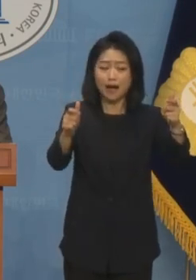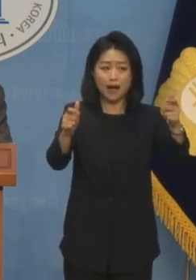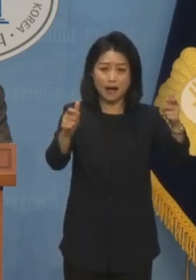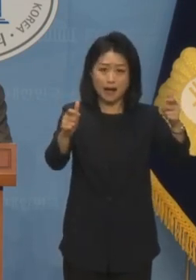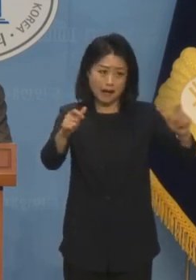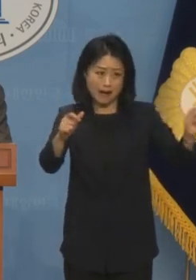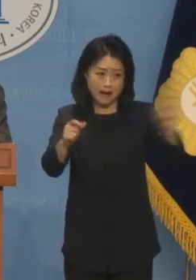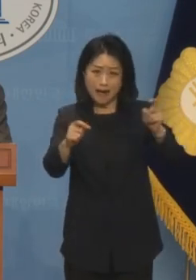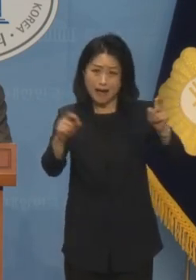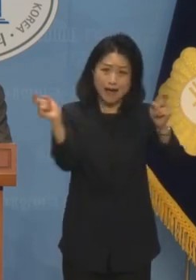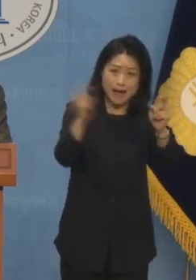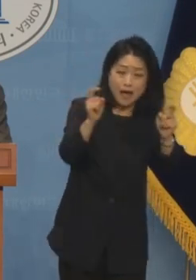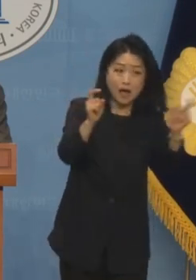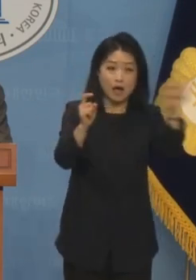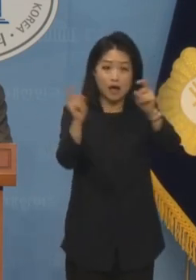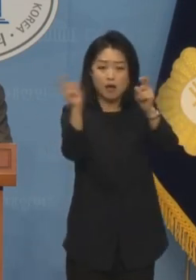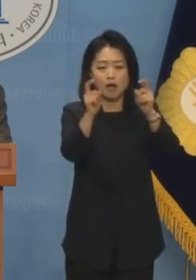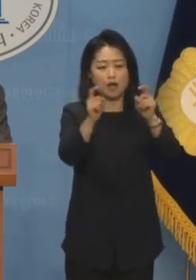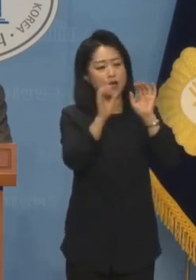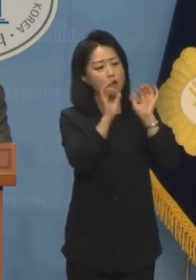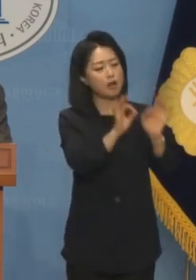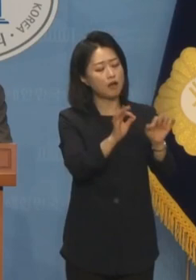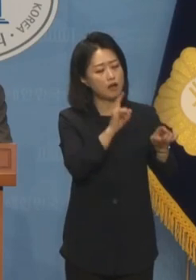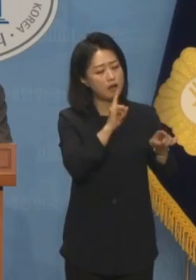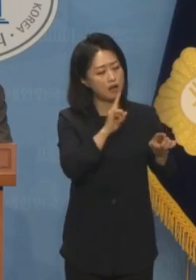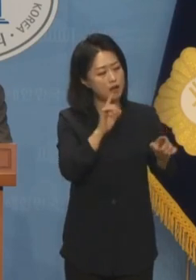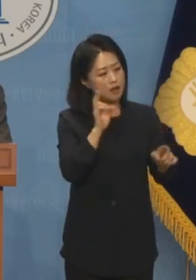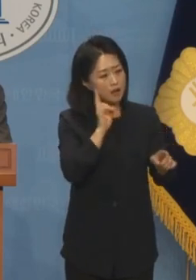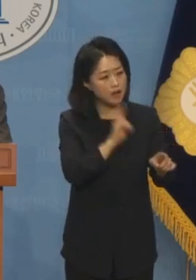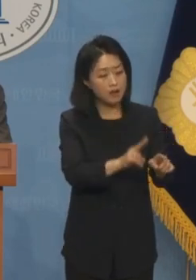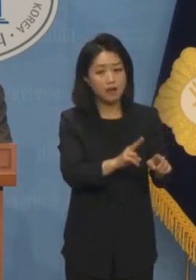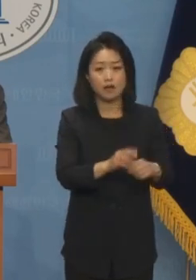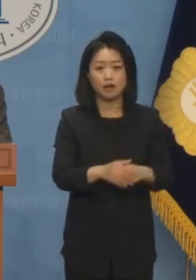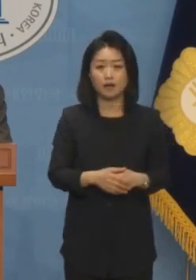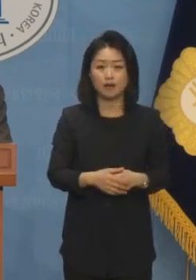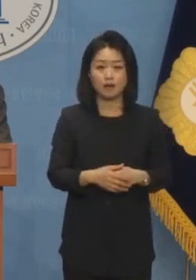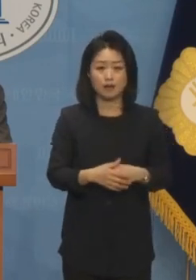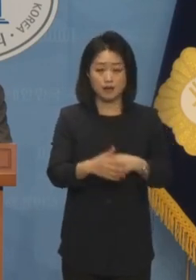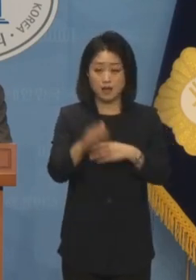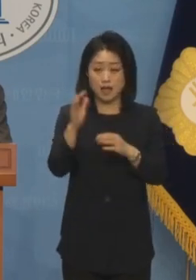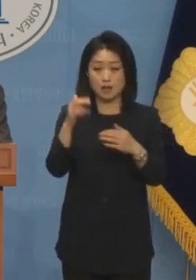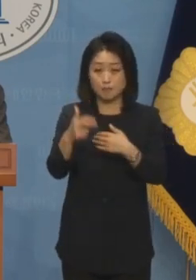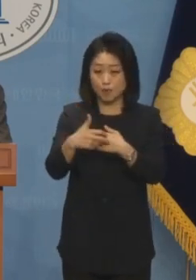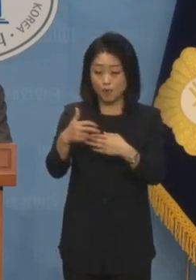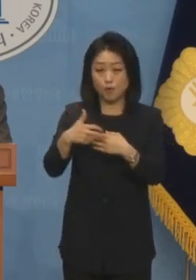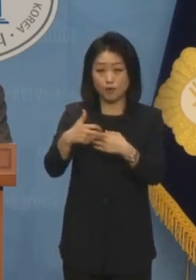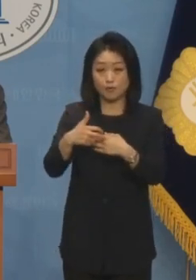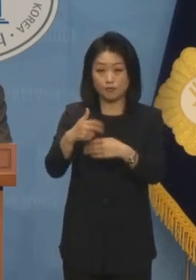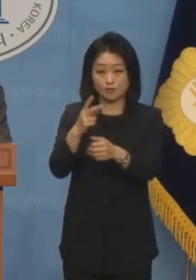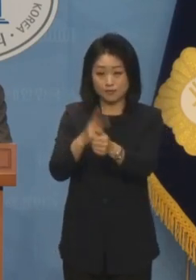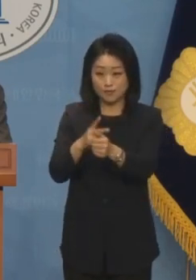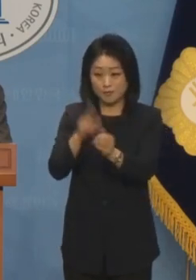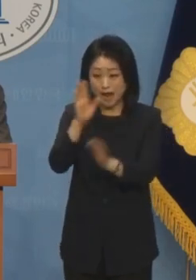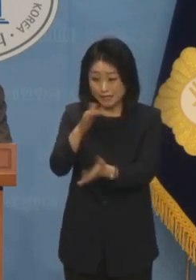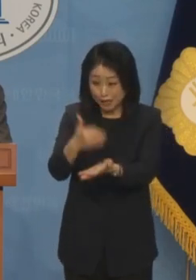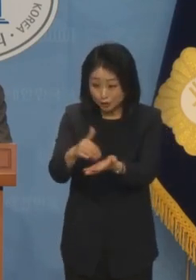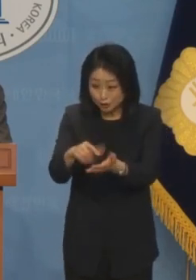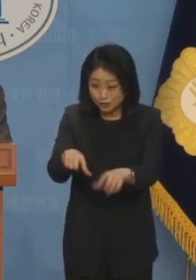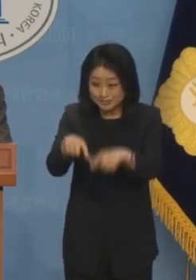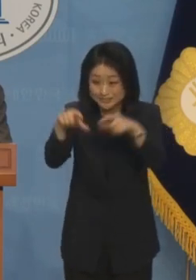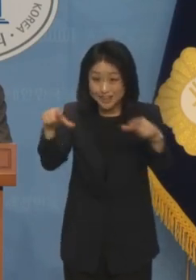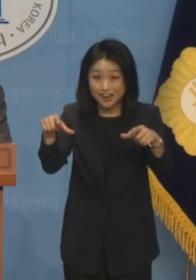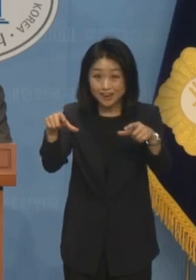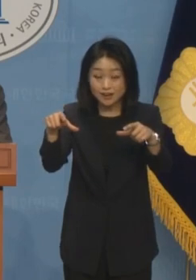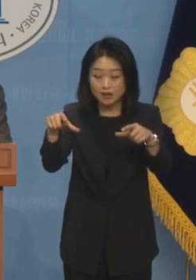같은 소리입니다. 의대 증원이 어떤 폭으로든 필요하다는 것은 이미 전 국민이 공감하는